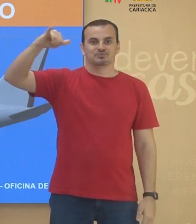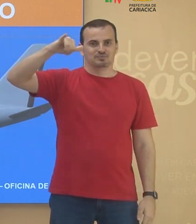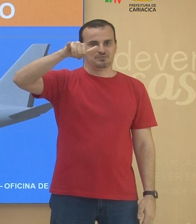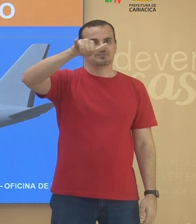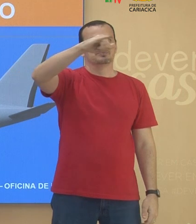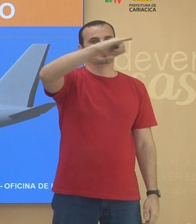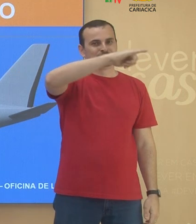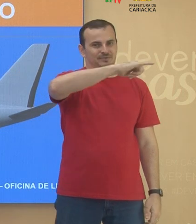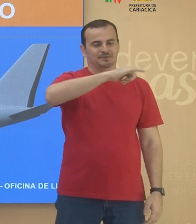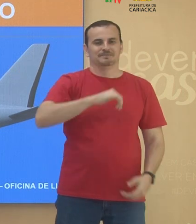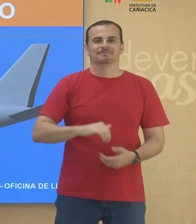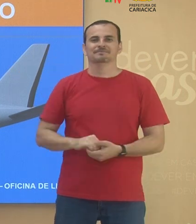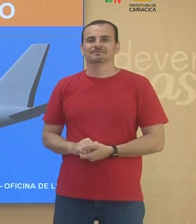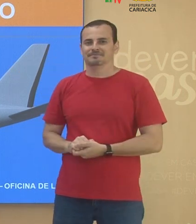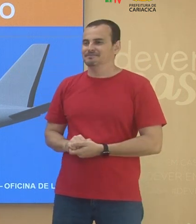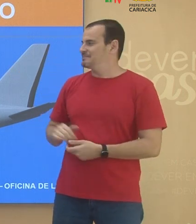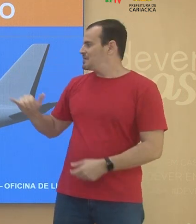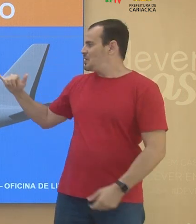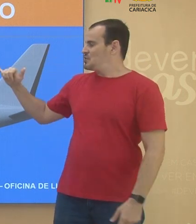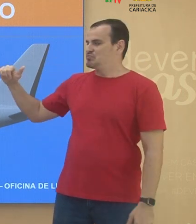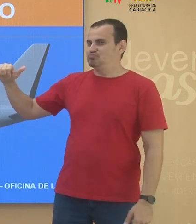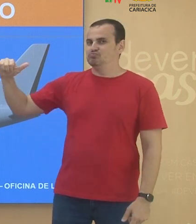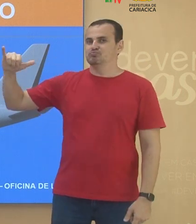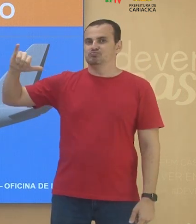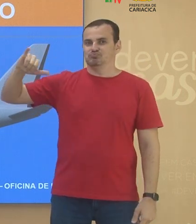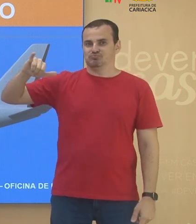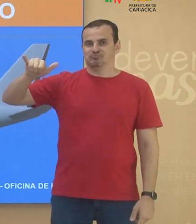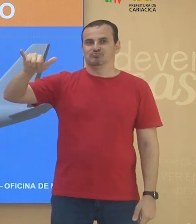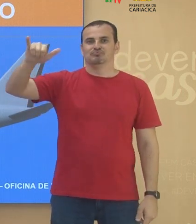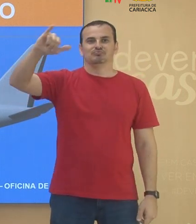Parabéns! Avião! Avião!